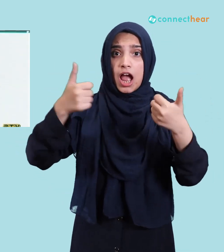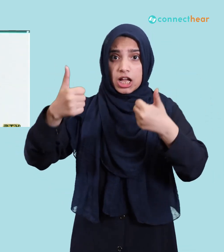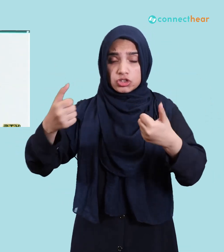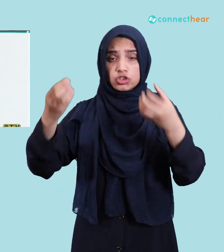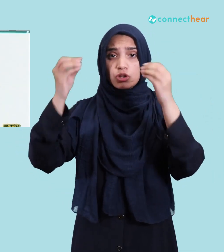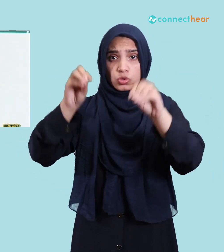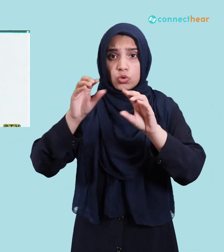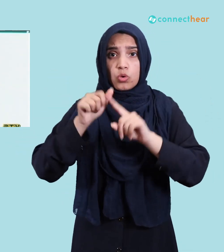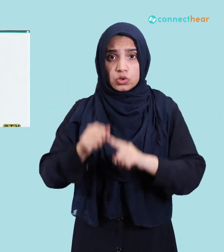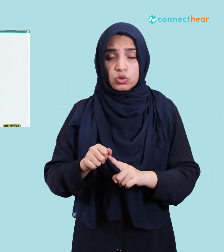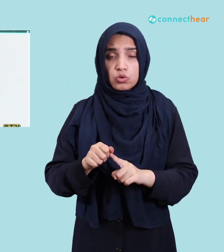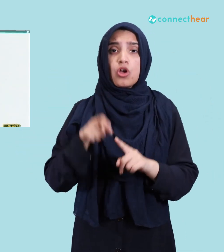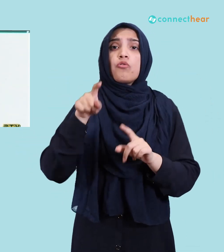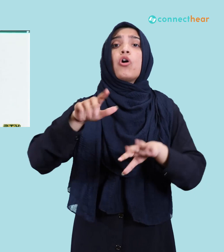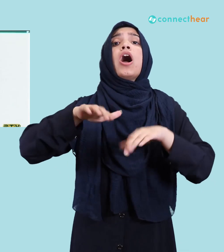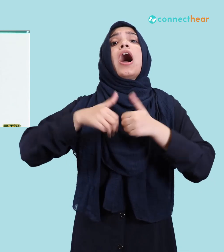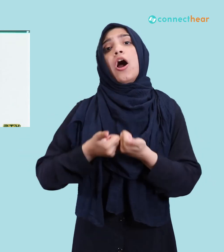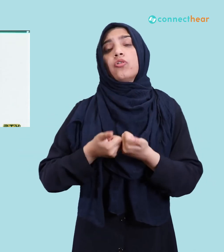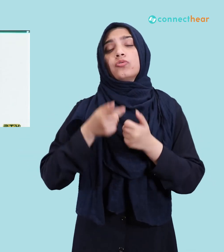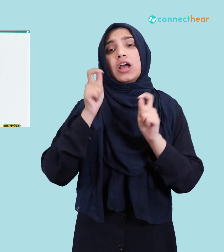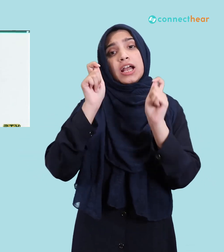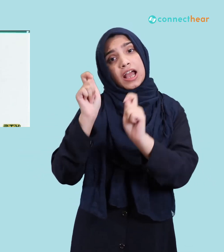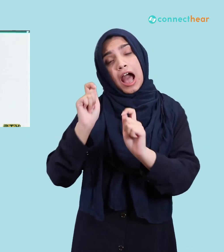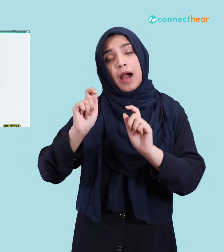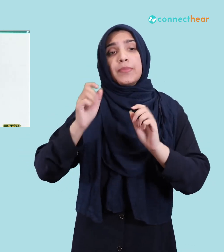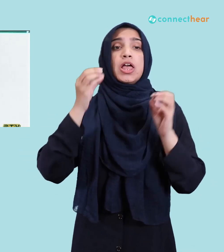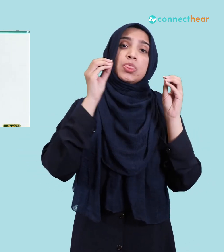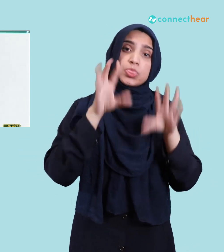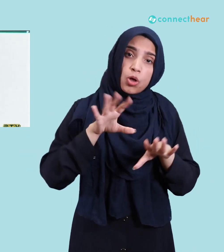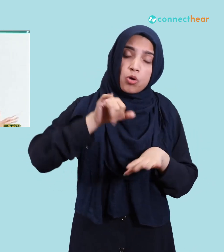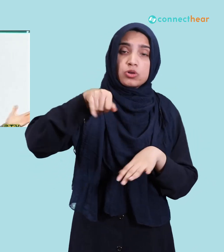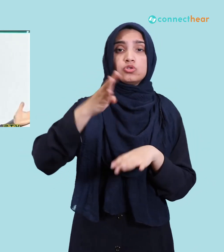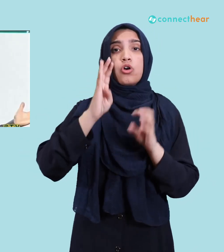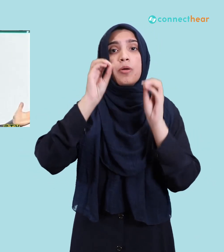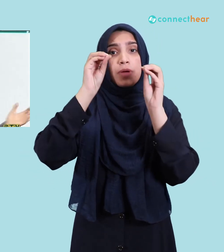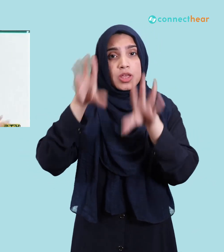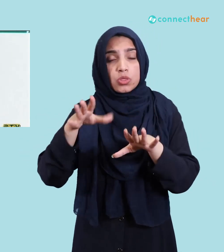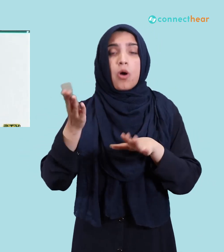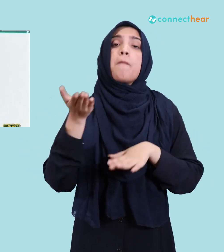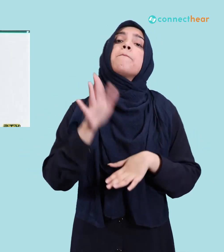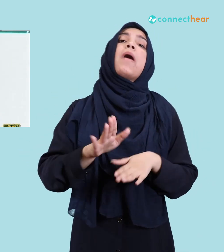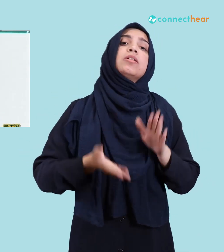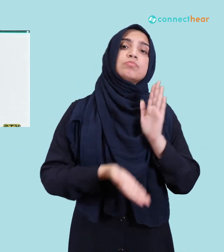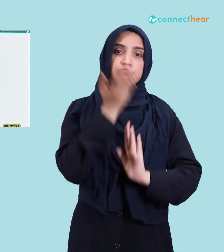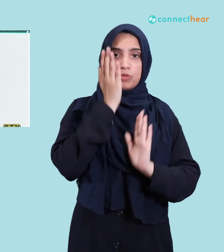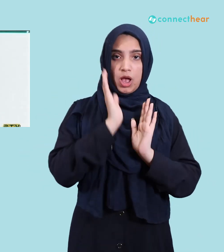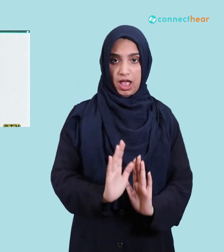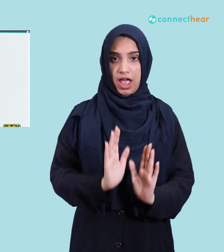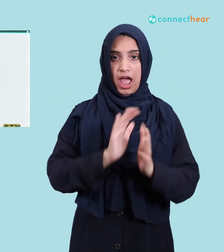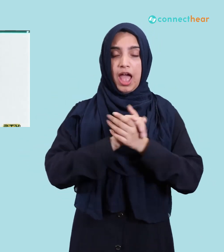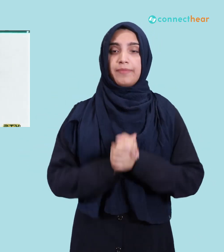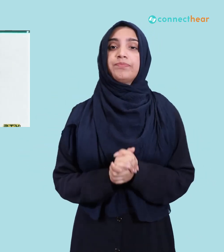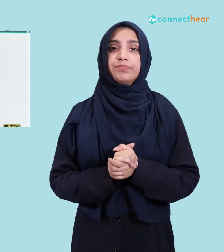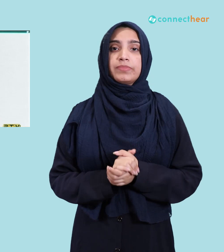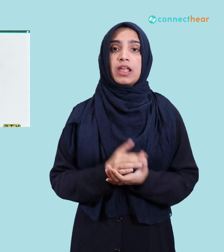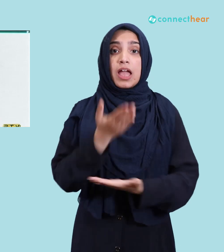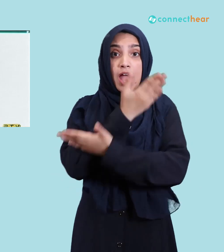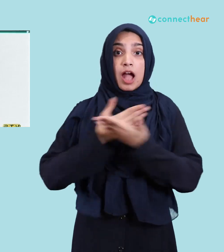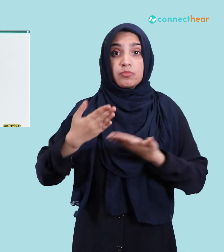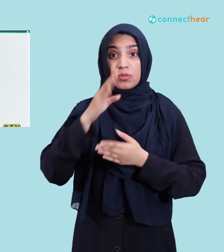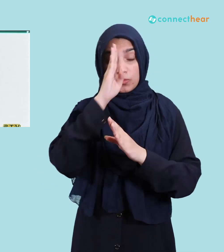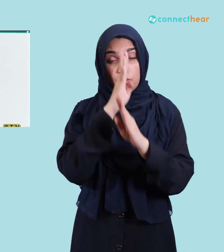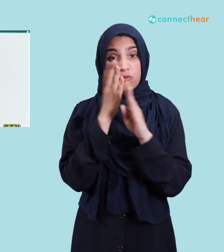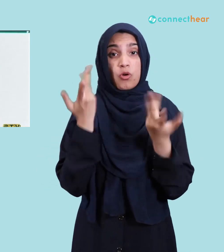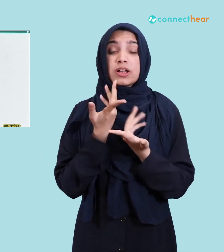اور دوسری اس کی خوشی کی بات یہ ہے کہ ہماری یہ جو رشیا کا اکنامک زون